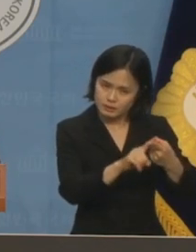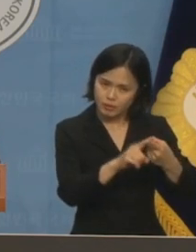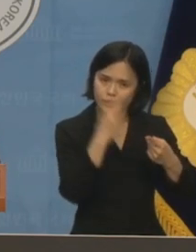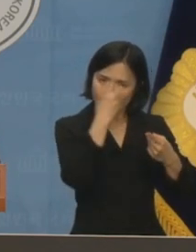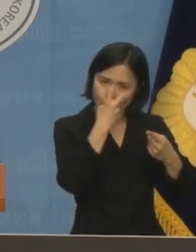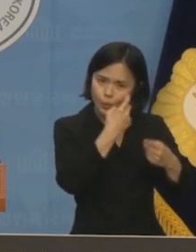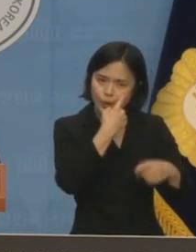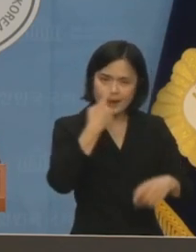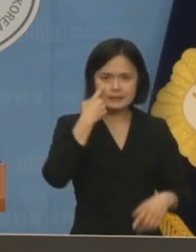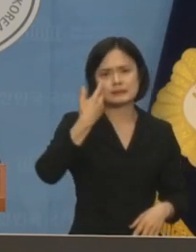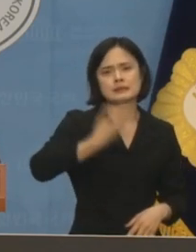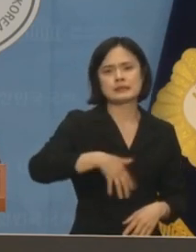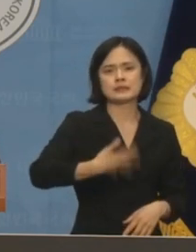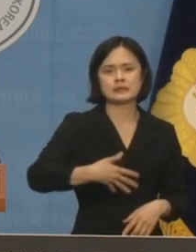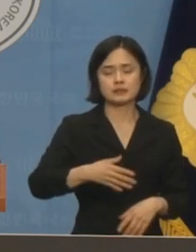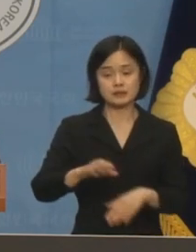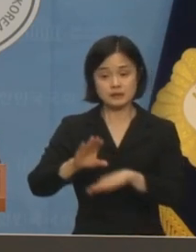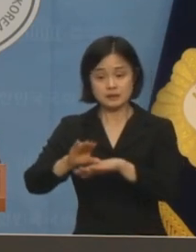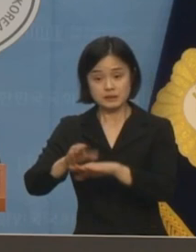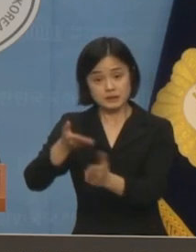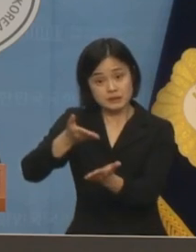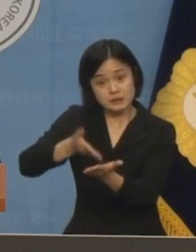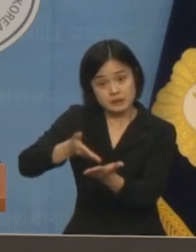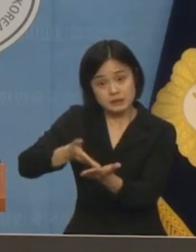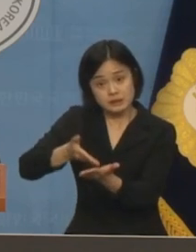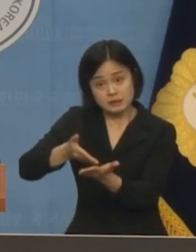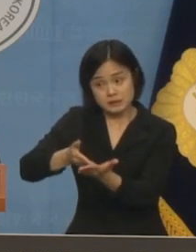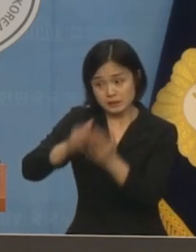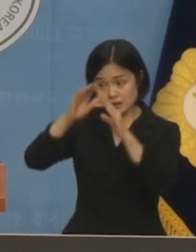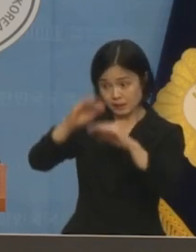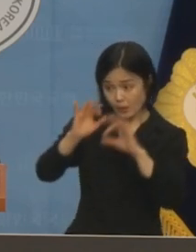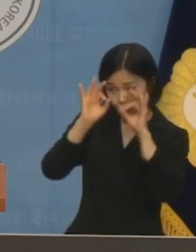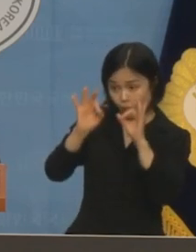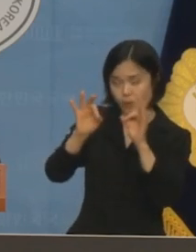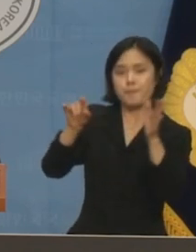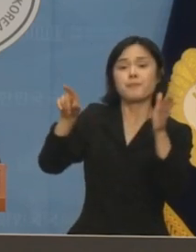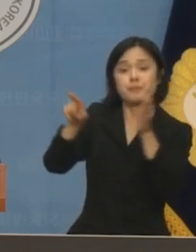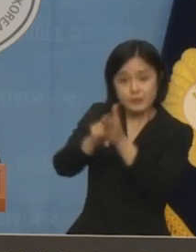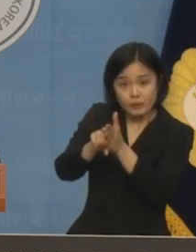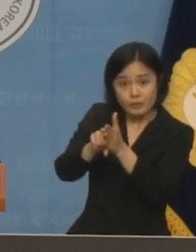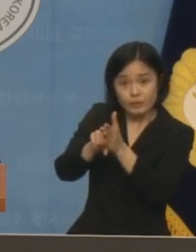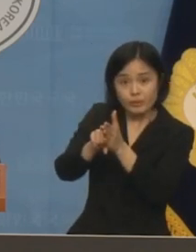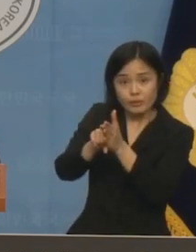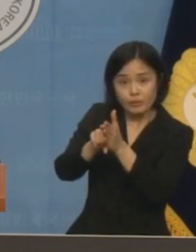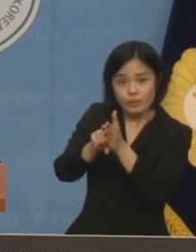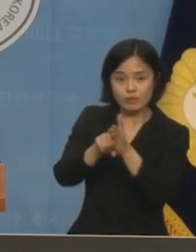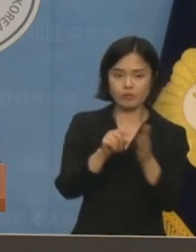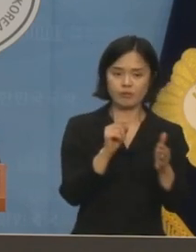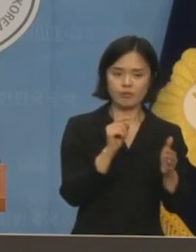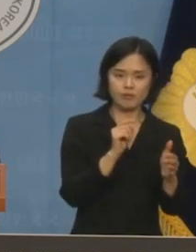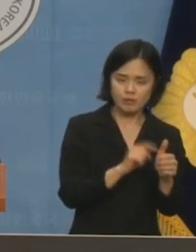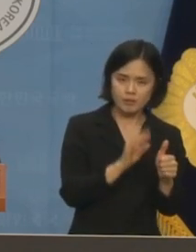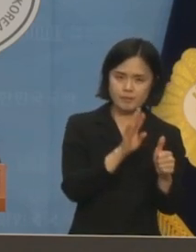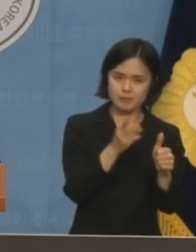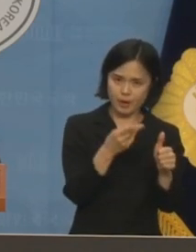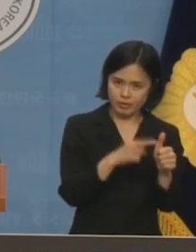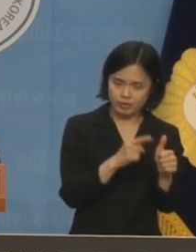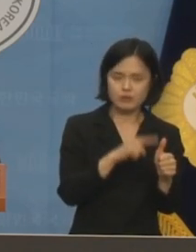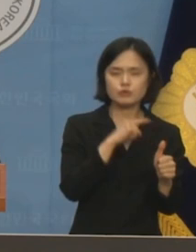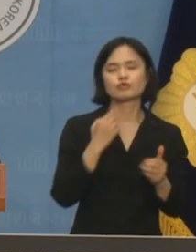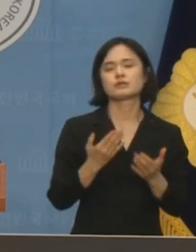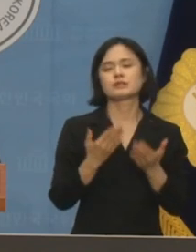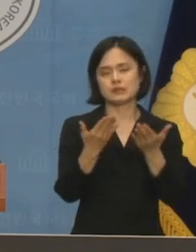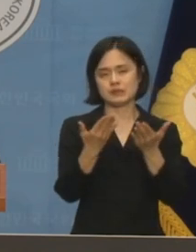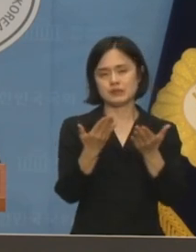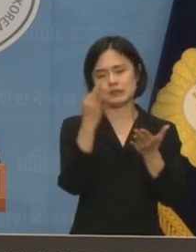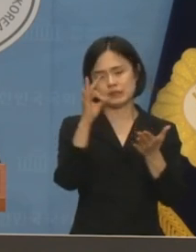밀착한 언론 방송의 일방향 보도에 떠밀려 다수 국민 의사에 반해 일사천리로 순직 결정과 국립대전